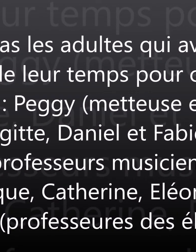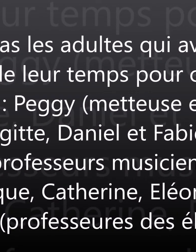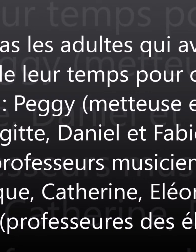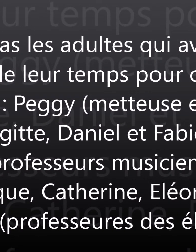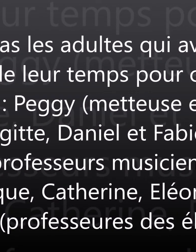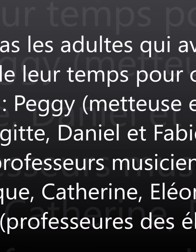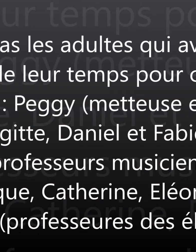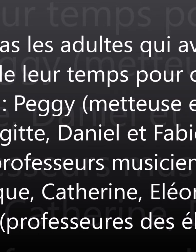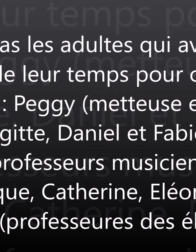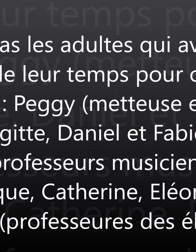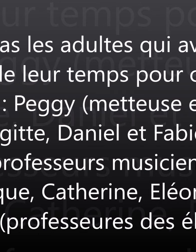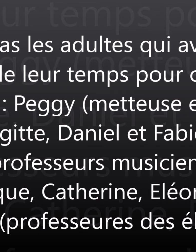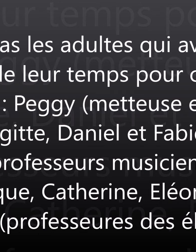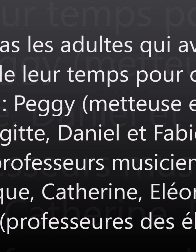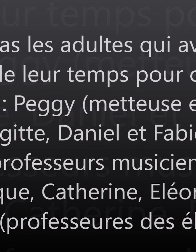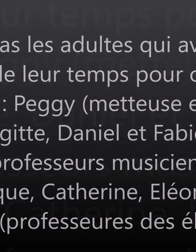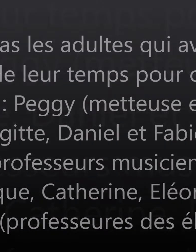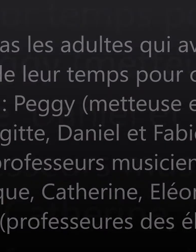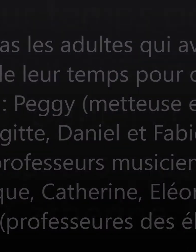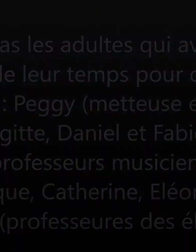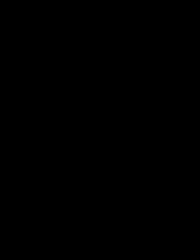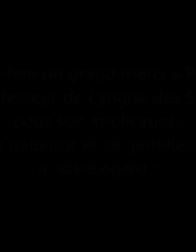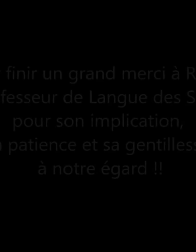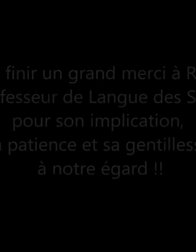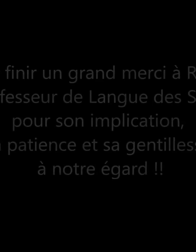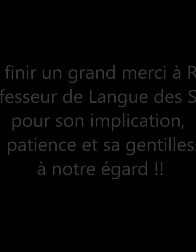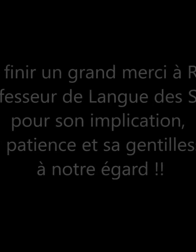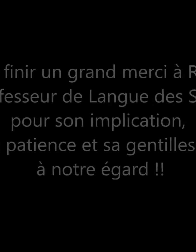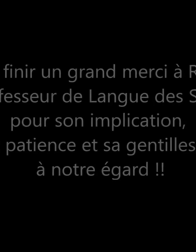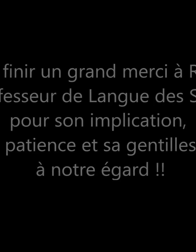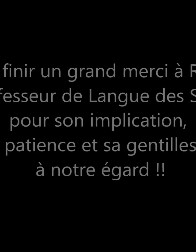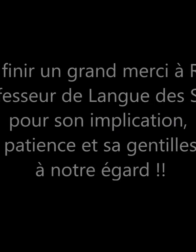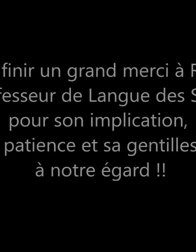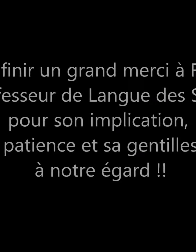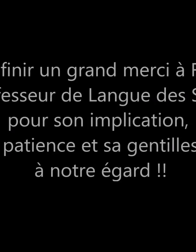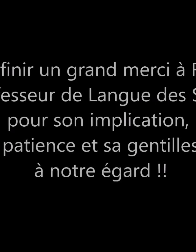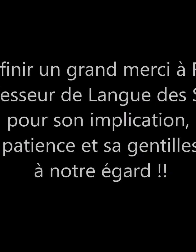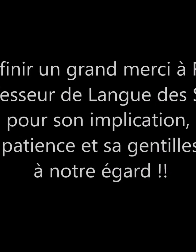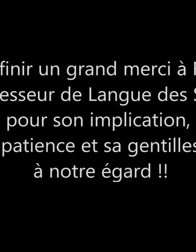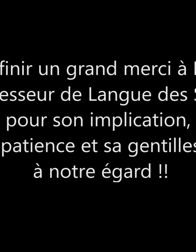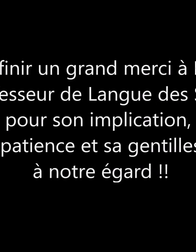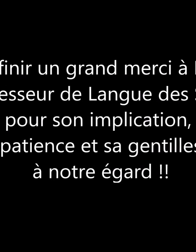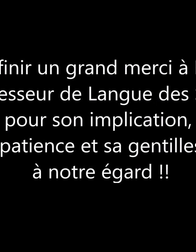Pour choper froid, manger des tartines au goudron pour avoir mal à l'estomac. Faire mon service